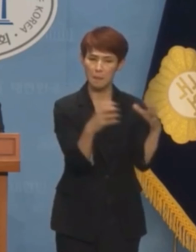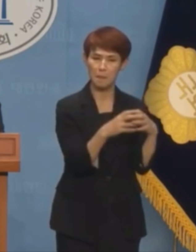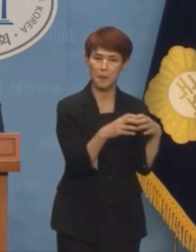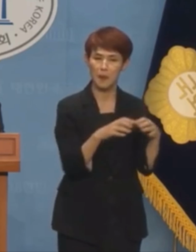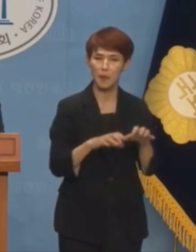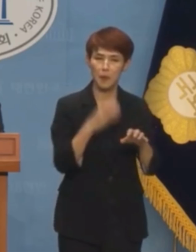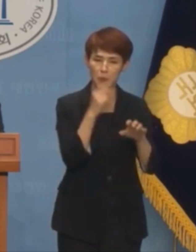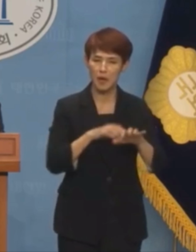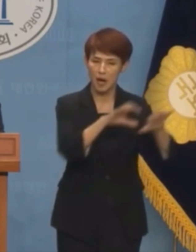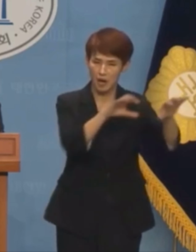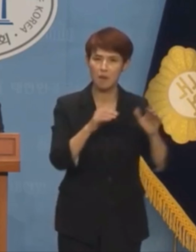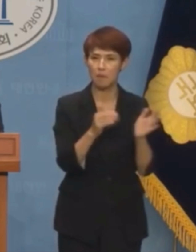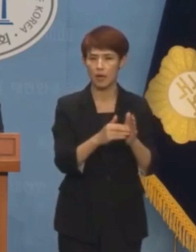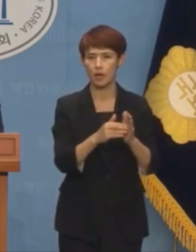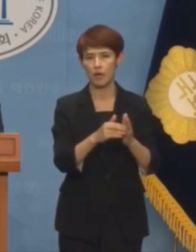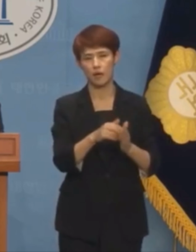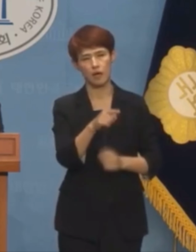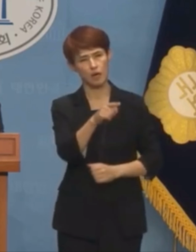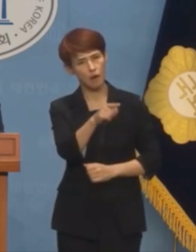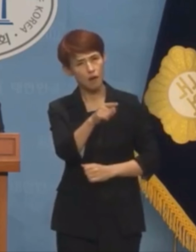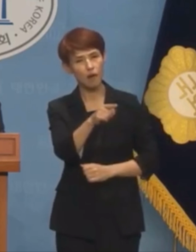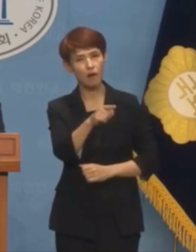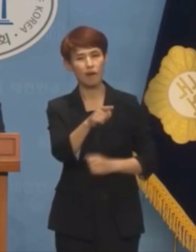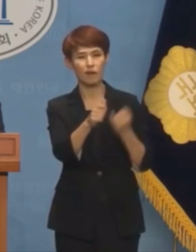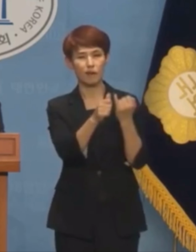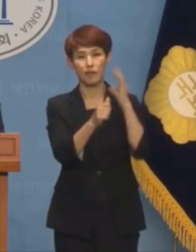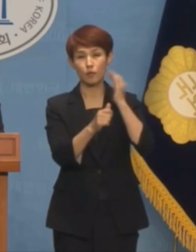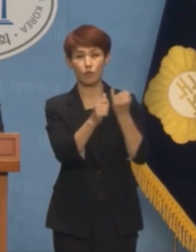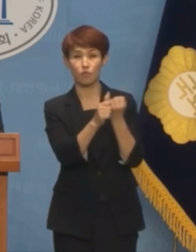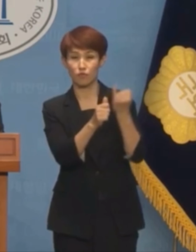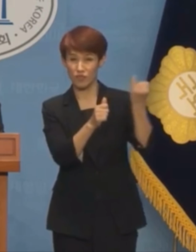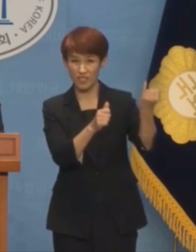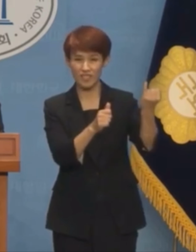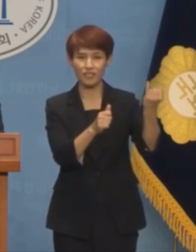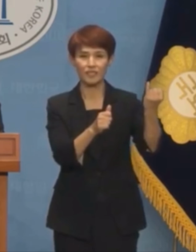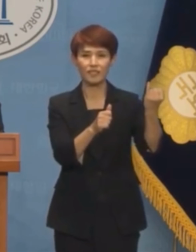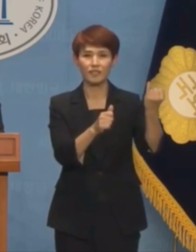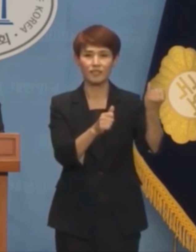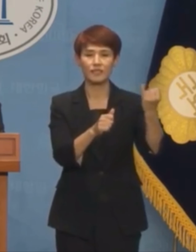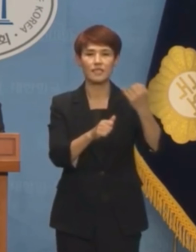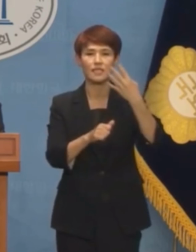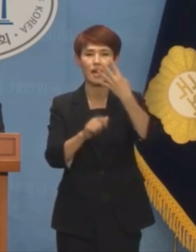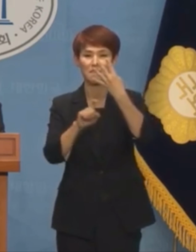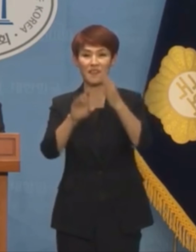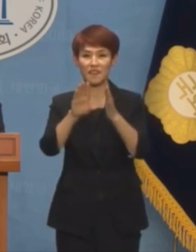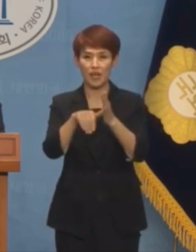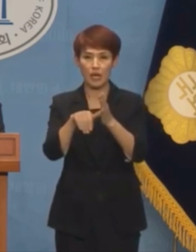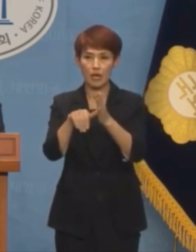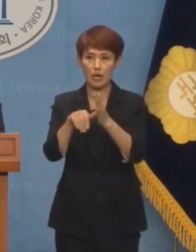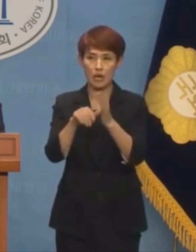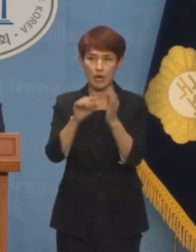대동했다이 본 그림입니다 윤 대통령부인 김건희 여사는 일령 총선 때 따가운 여론을